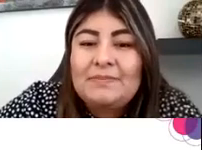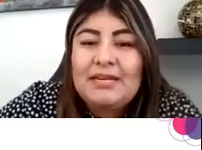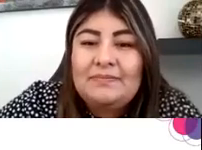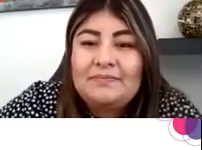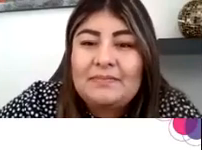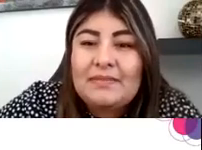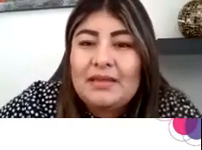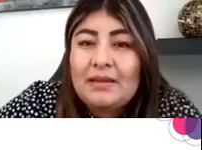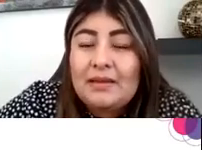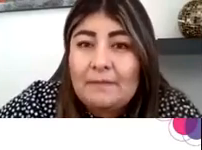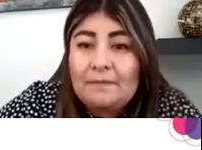Esperen.